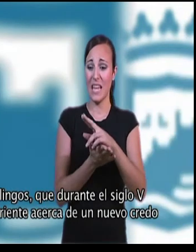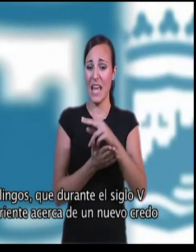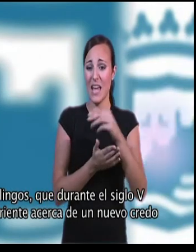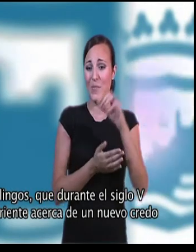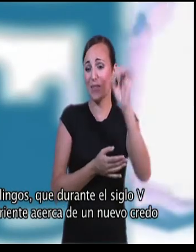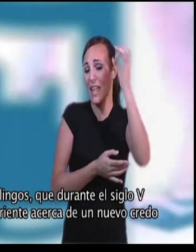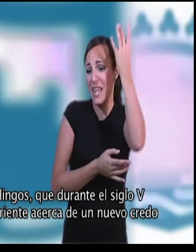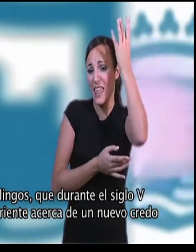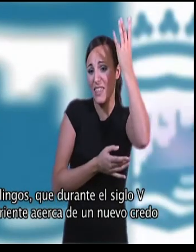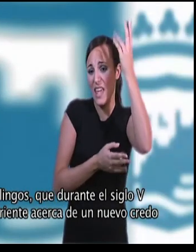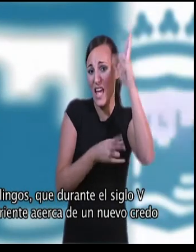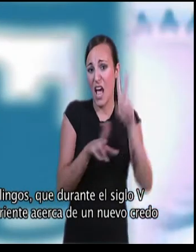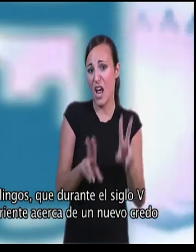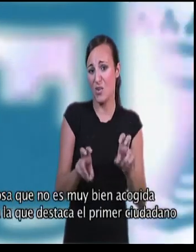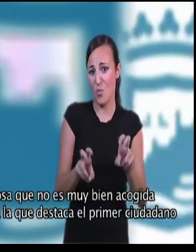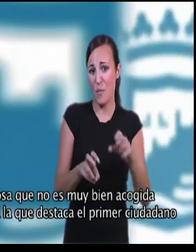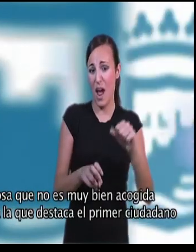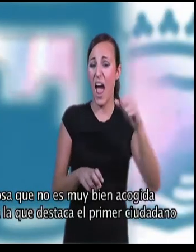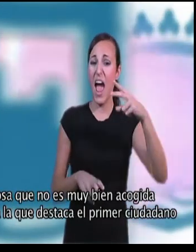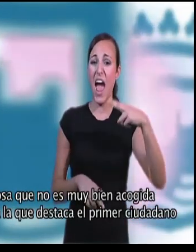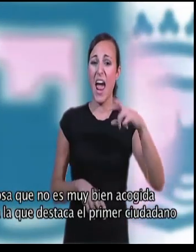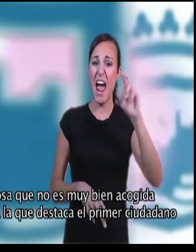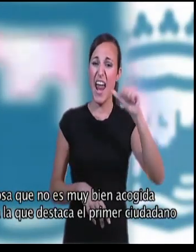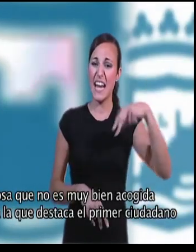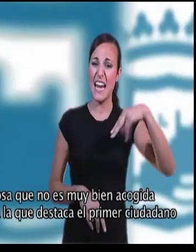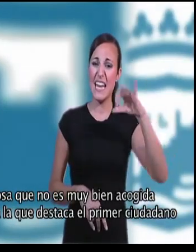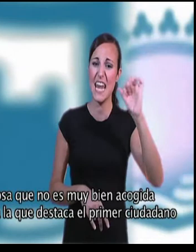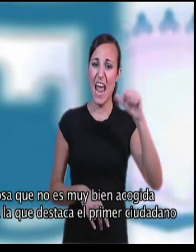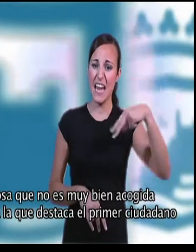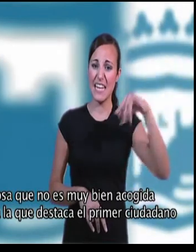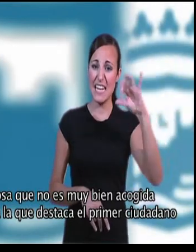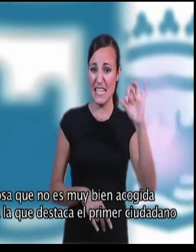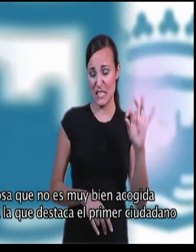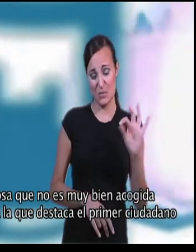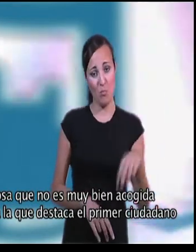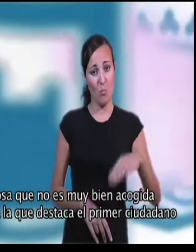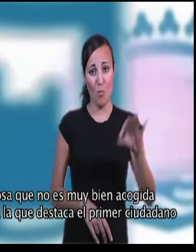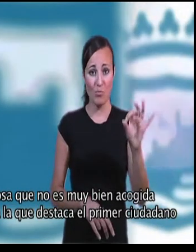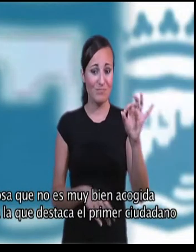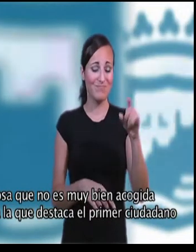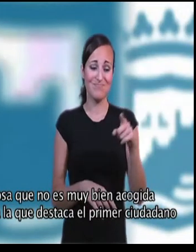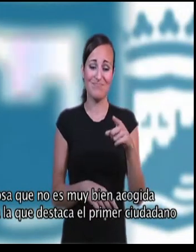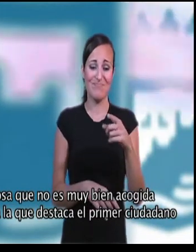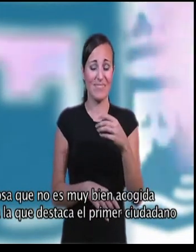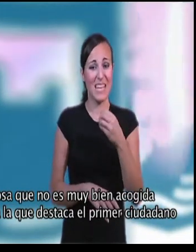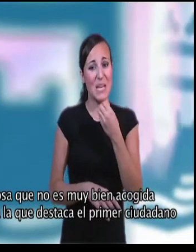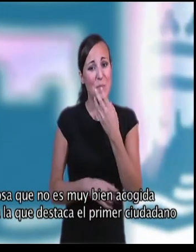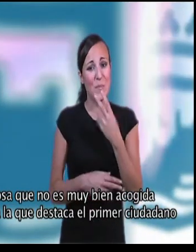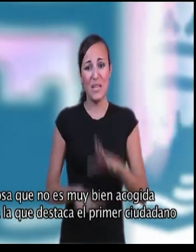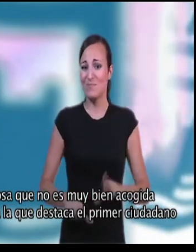de Oriente acerca de un nuevo credo, el arrianismo, cosa que no es muy bien acogida en la ciudad y contra la que destaca el primer